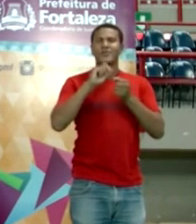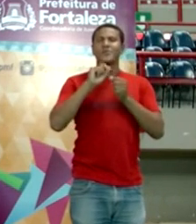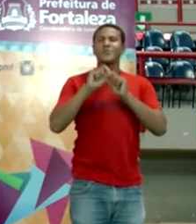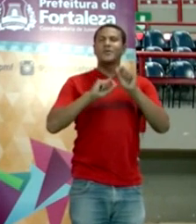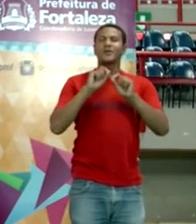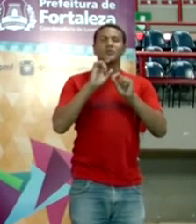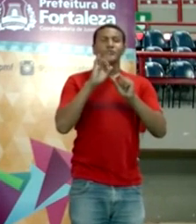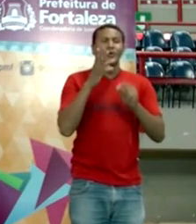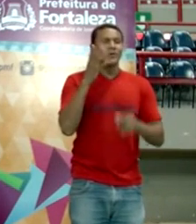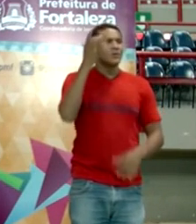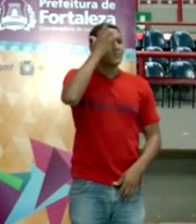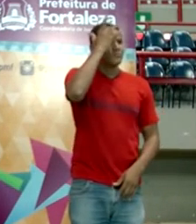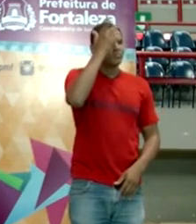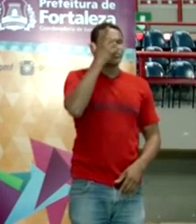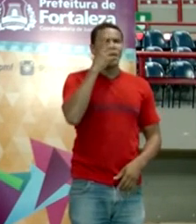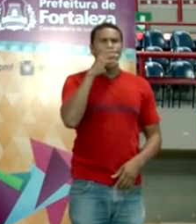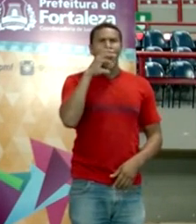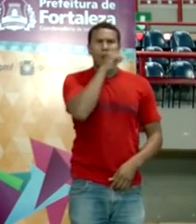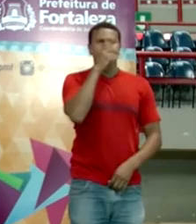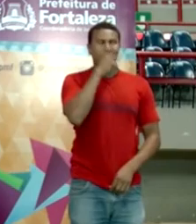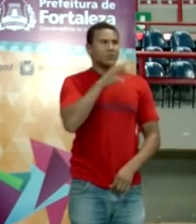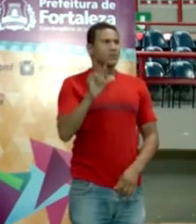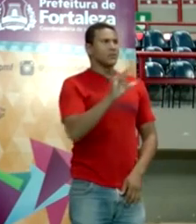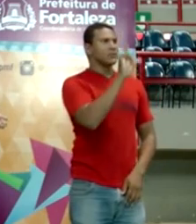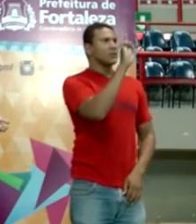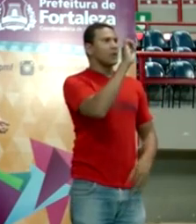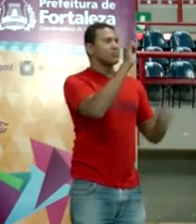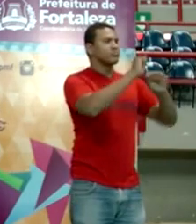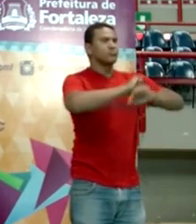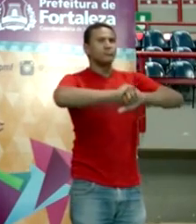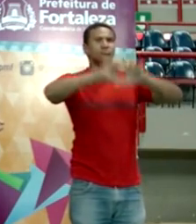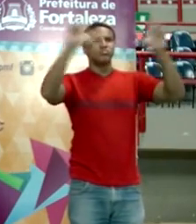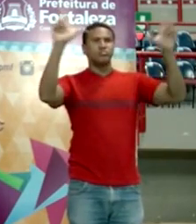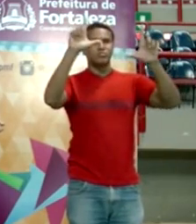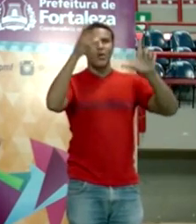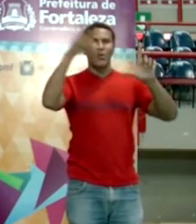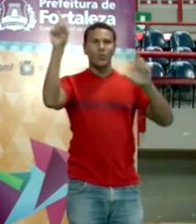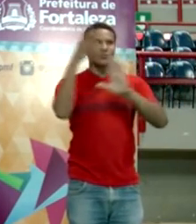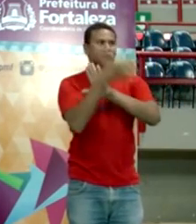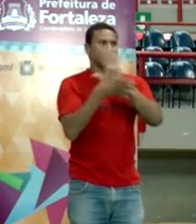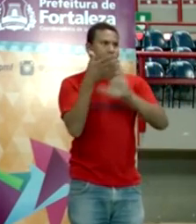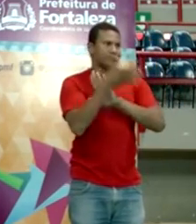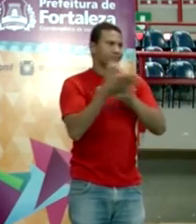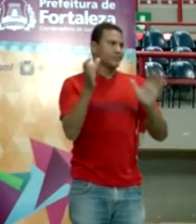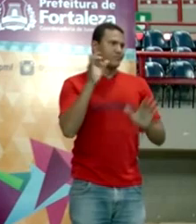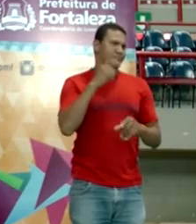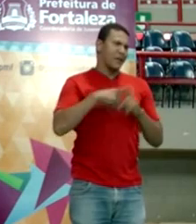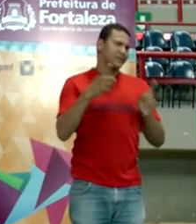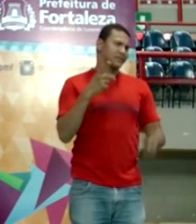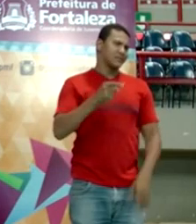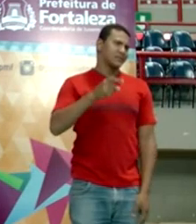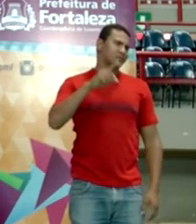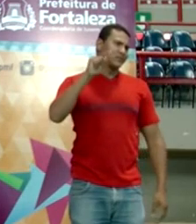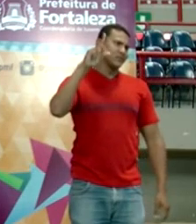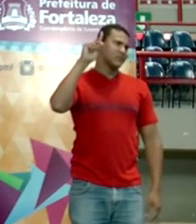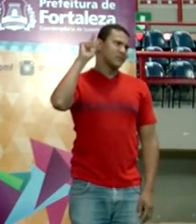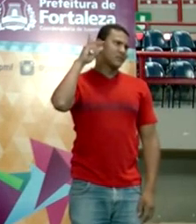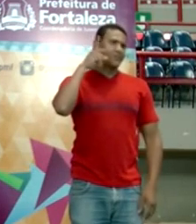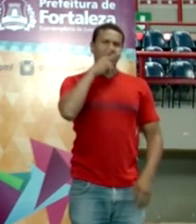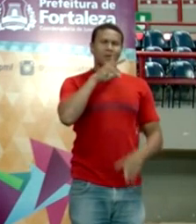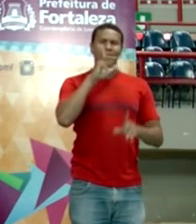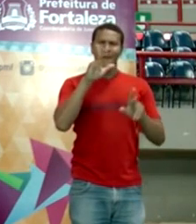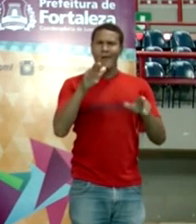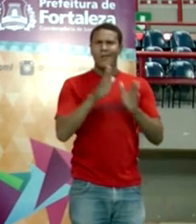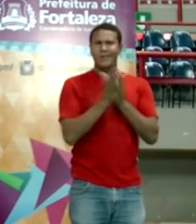facilitar o acesso a isso, porque com um clique você tem acesso a um outro texto. Mas é uma coisa tão antiga quanto a própria